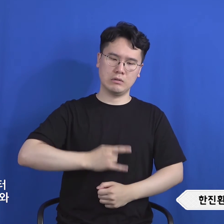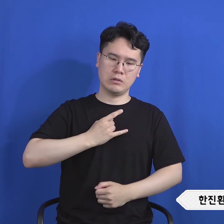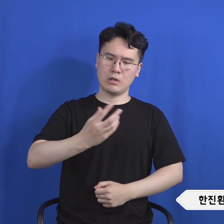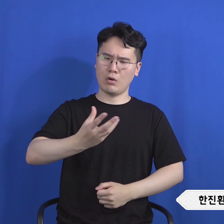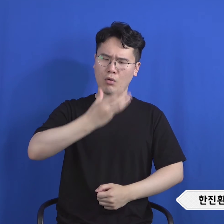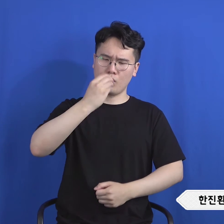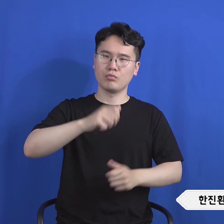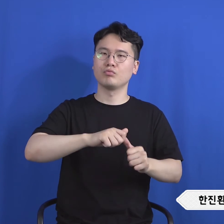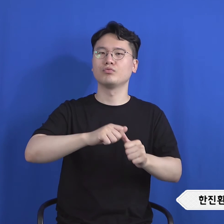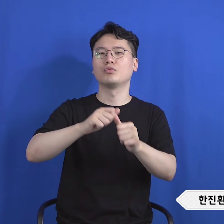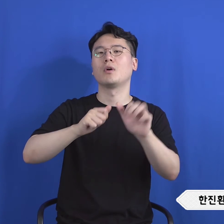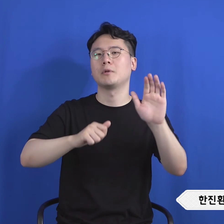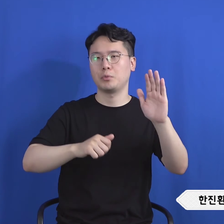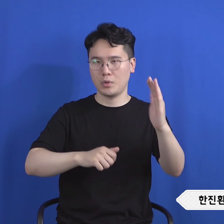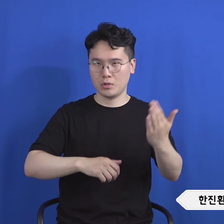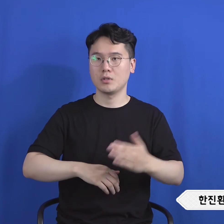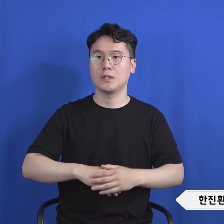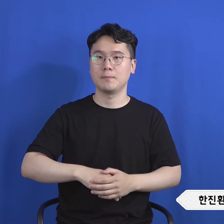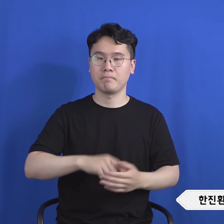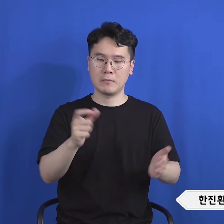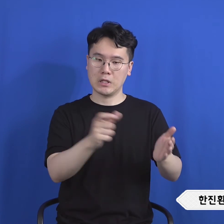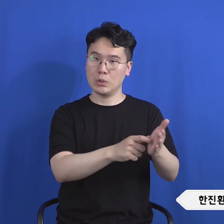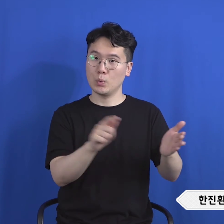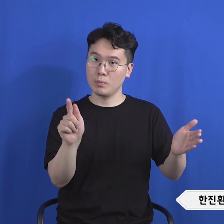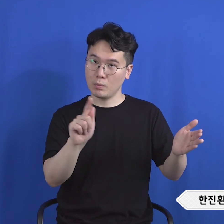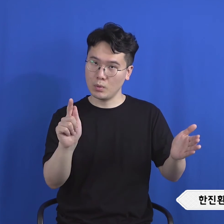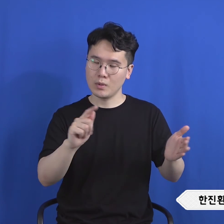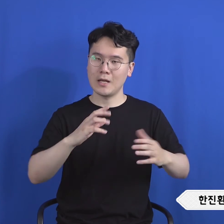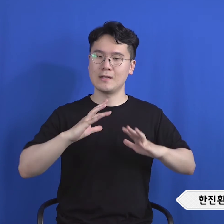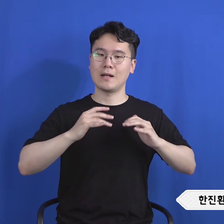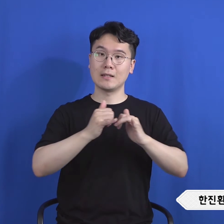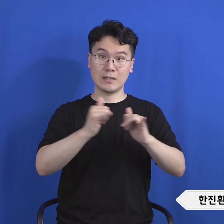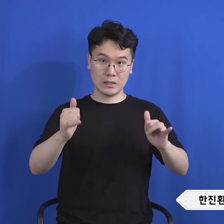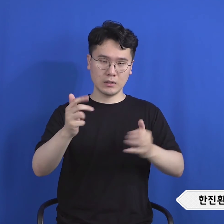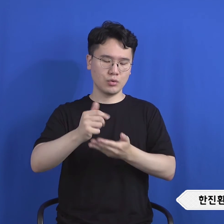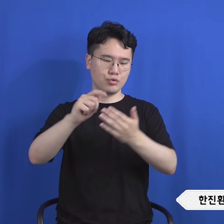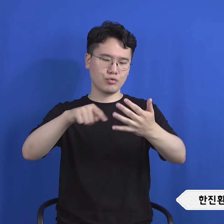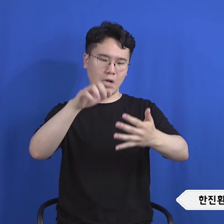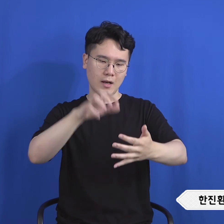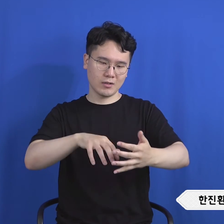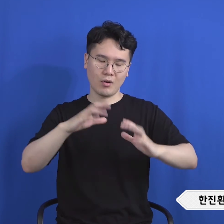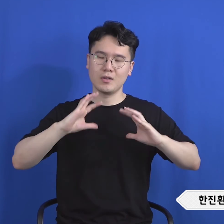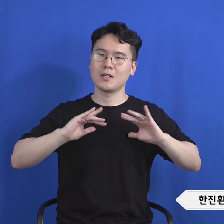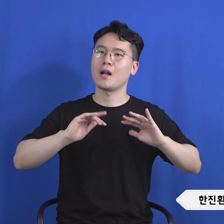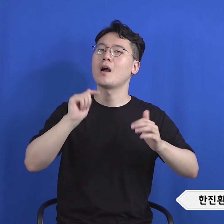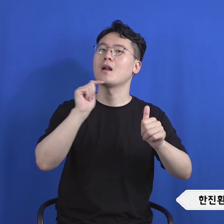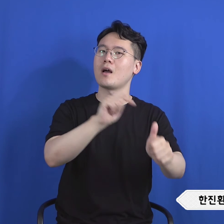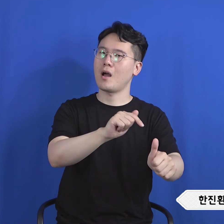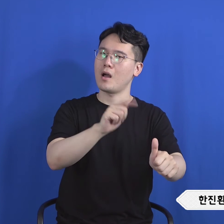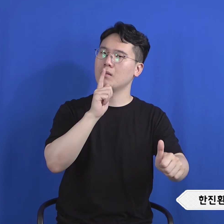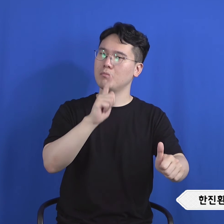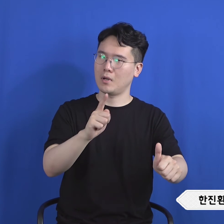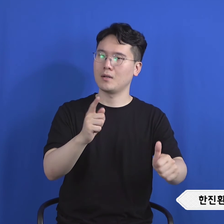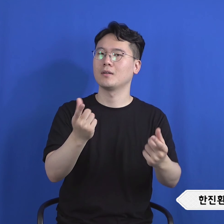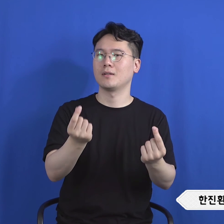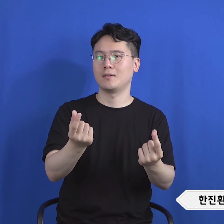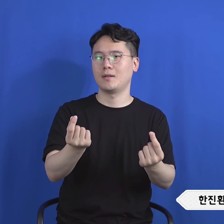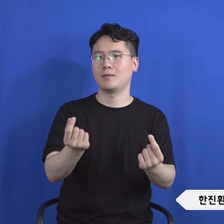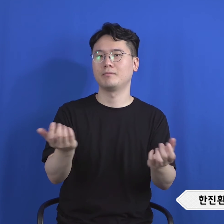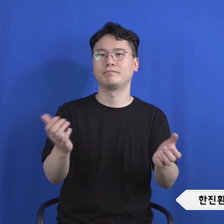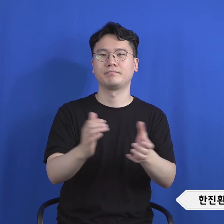거룩함과 구원함이 되셨으니 기록된 바 자랑하는 자는 주 안에서 자랑하라 함과 같게 하려 함이라.